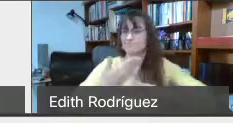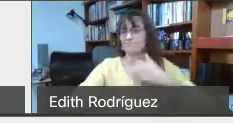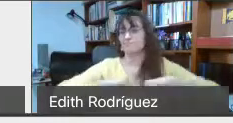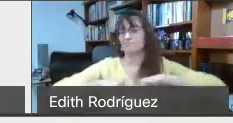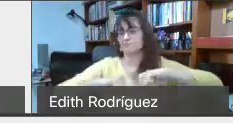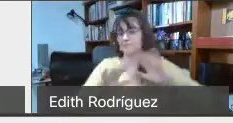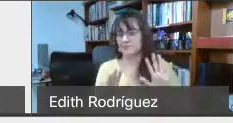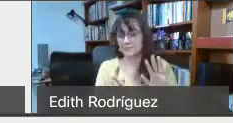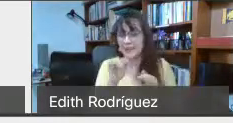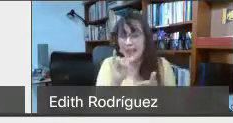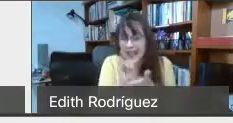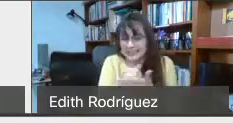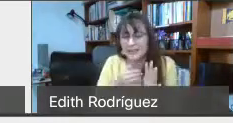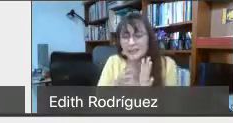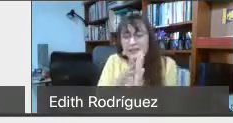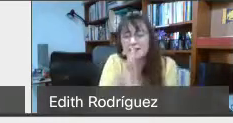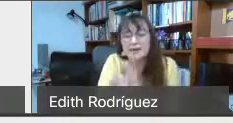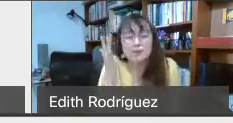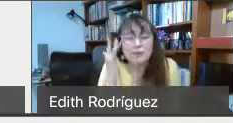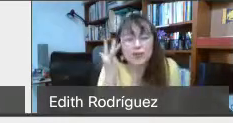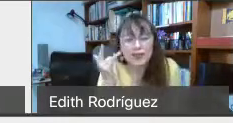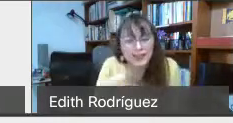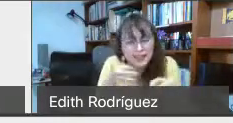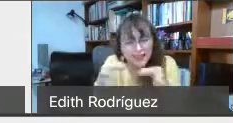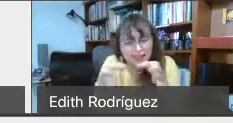tener que dominar las dos lenguas.